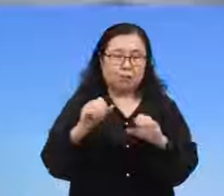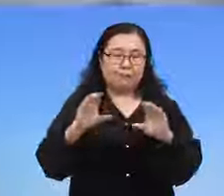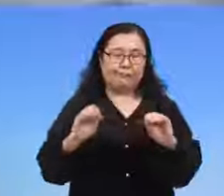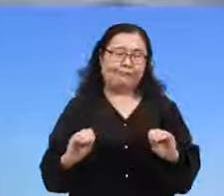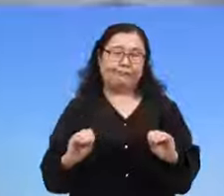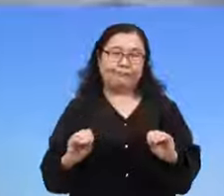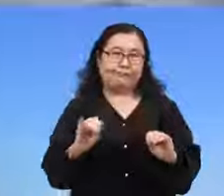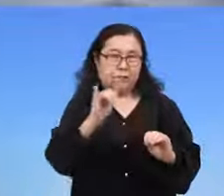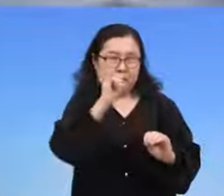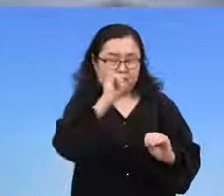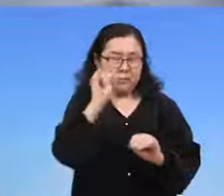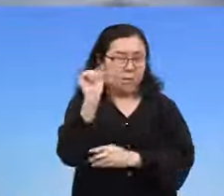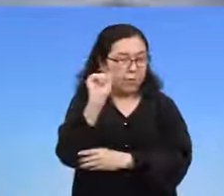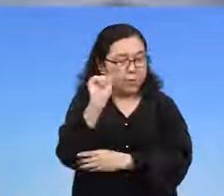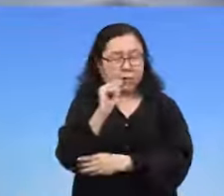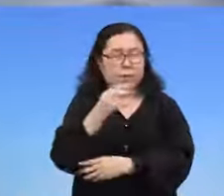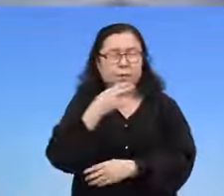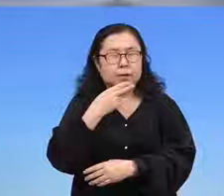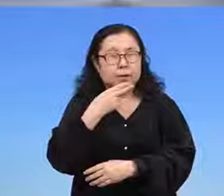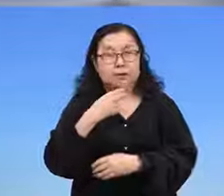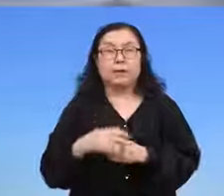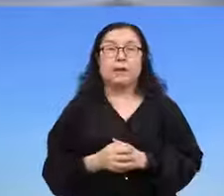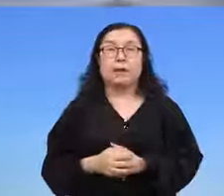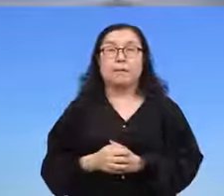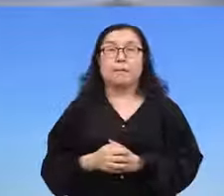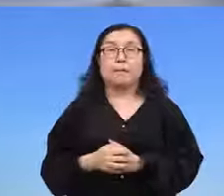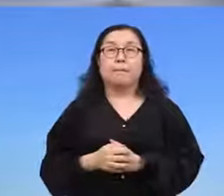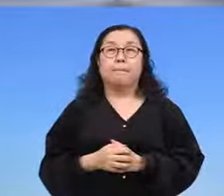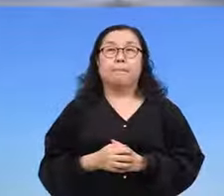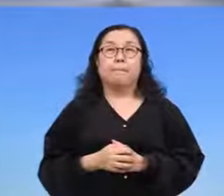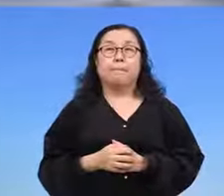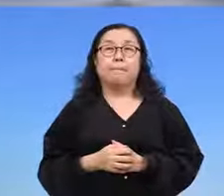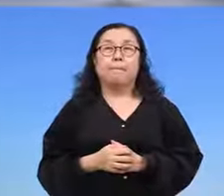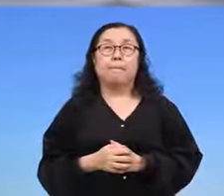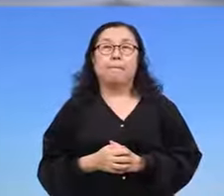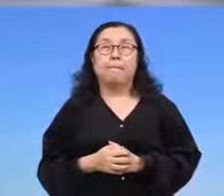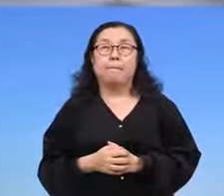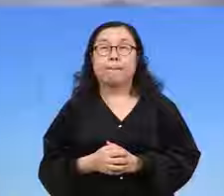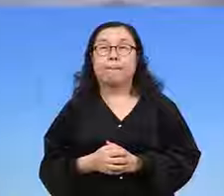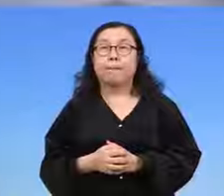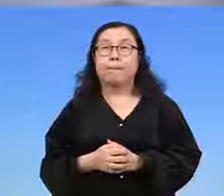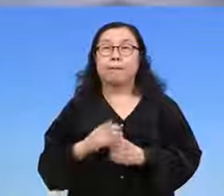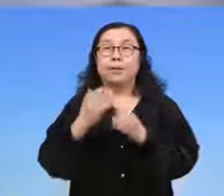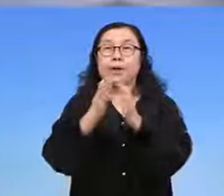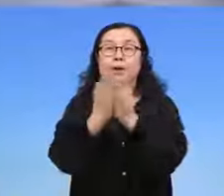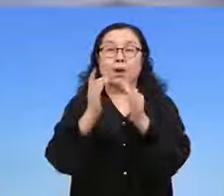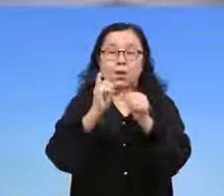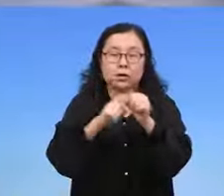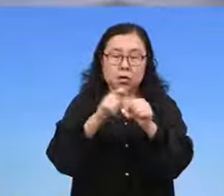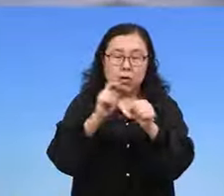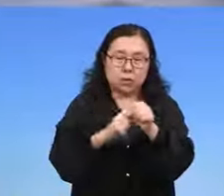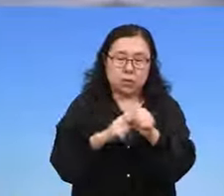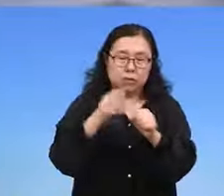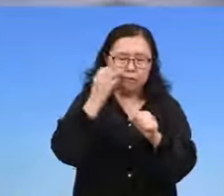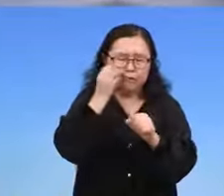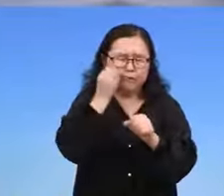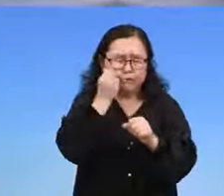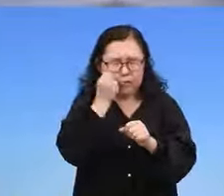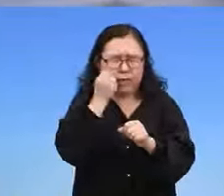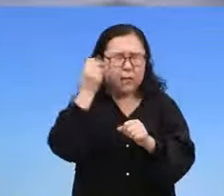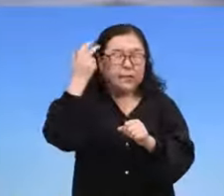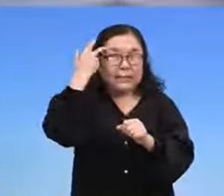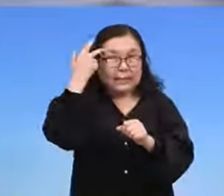움직이지 않는 겁니다. 여기서 우리가 얻을 수 있는 너무나 중요한 메시지가 있는데요. 여러분, 성경적으로 능통한